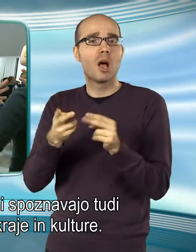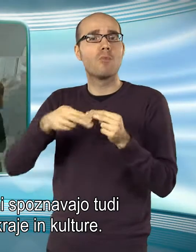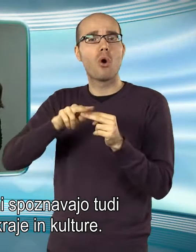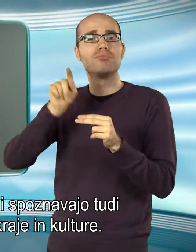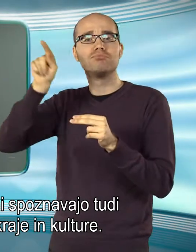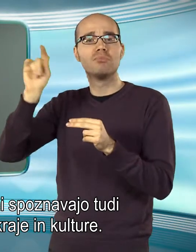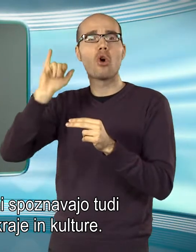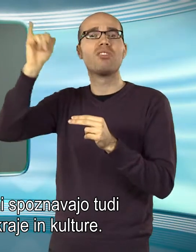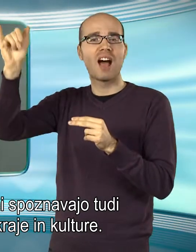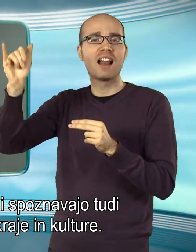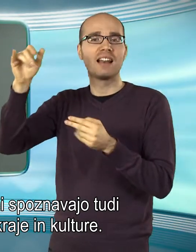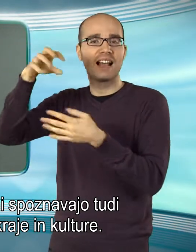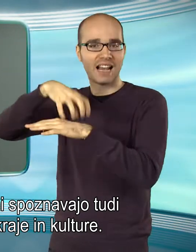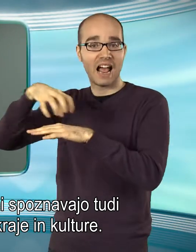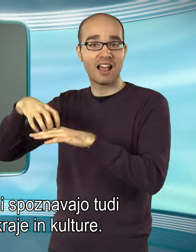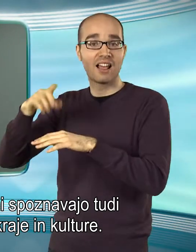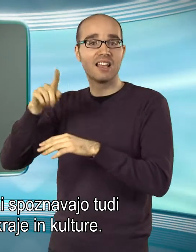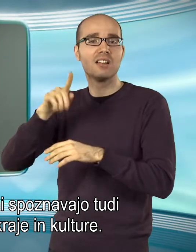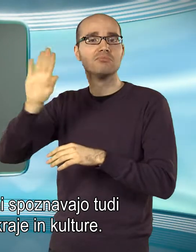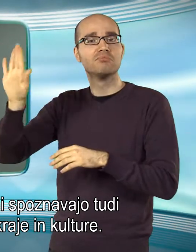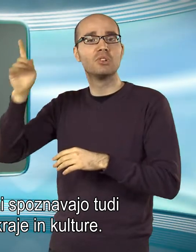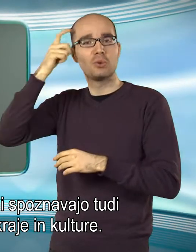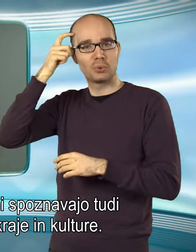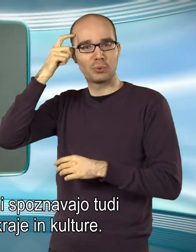tudi bolj oddaljene kraje in kulture.